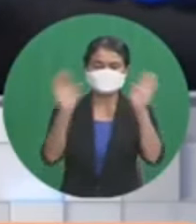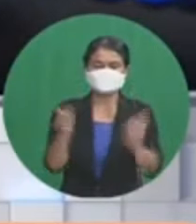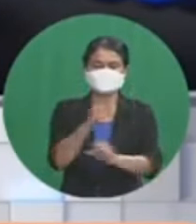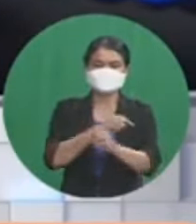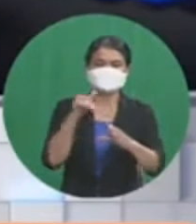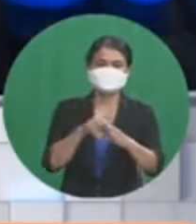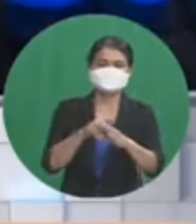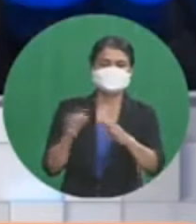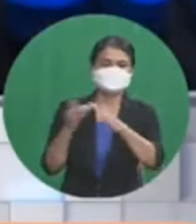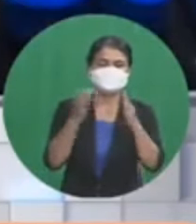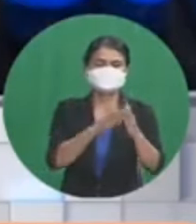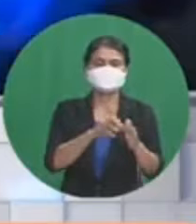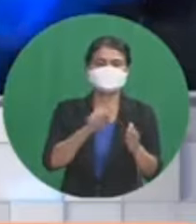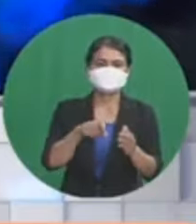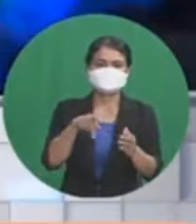នៅក្នុងទីក្រុងសនធាគូនៃប្រទេសស៊ីលីព្រឹត្តិការណ៍នេះបានធ្វើទៅដើម្បីអបអរដល់ចលនានៃជនជាម្ចាស់ស្រុកនិងរំលឹកនៅថ្ងៃឌាដេលារ៉ាសាឬទិវានៃការប្រកួតប្រជែងដែលពីមុនគេស្គាល់ថាជាថ្ងៃកុល៉ុមានន័យថាប្រជាជនជាម្ចាស់ទឹកដីដែលជាភាសាកំណើតនៃម៉ាពូជឌុងកុនរបស់ពួកគេសន្និបាតរដ្ឋ